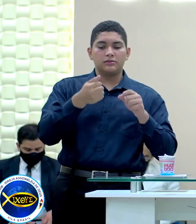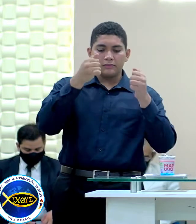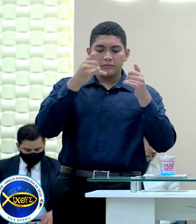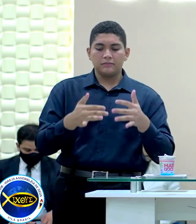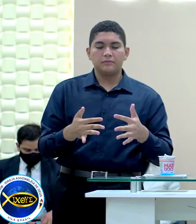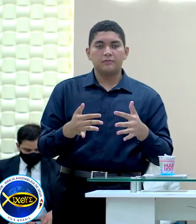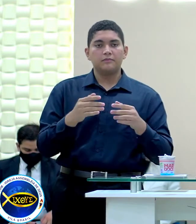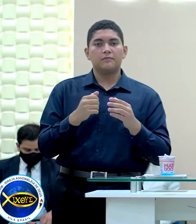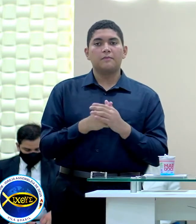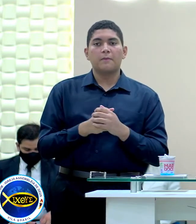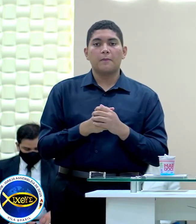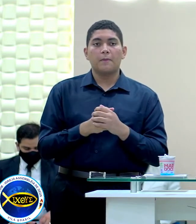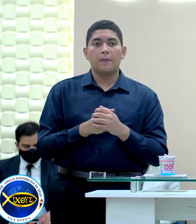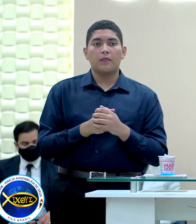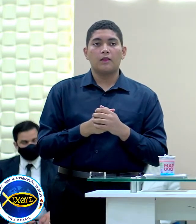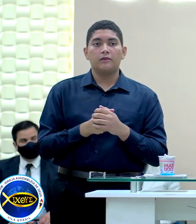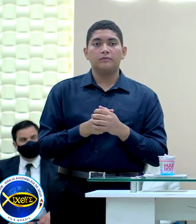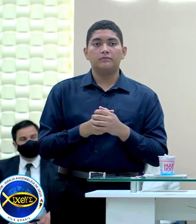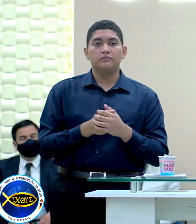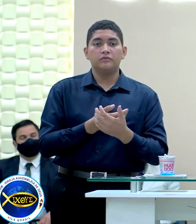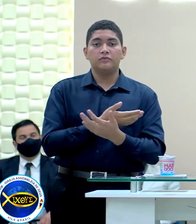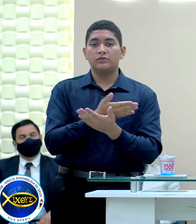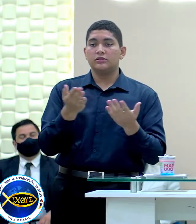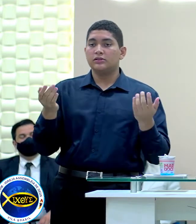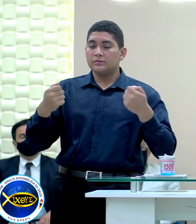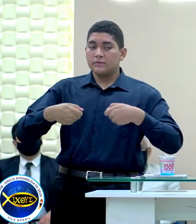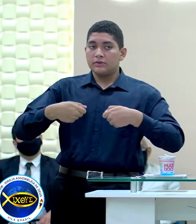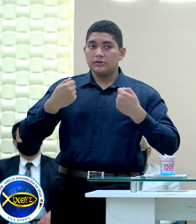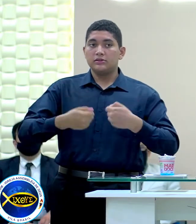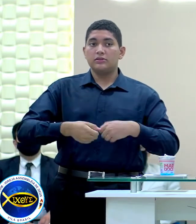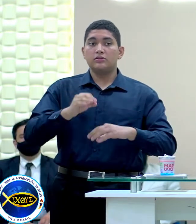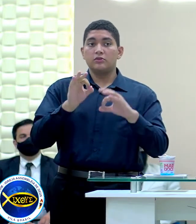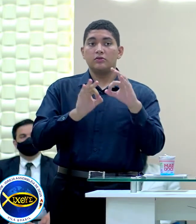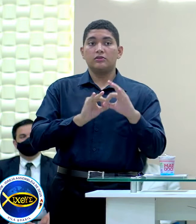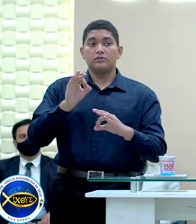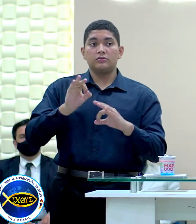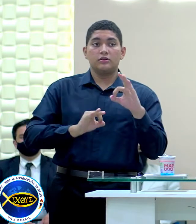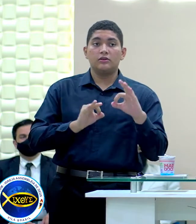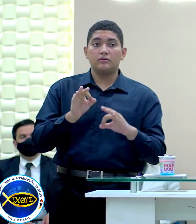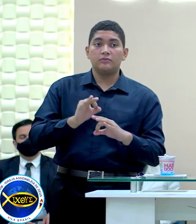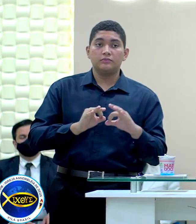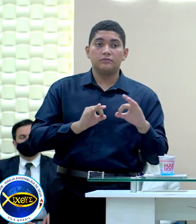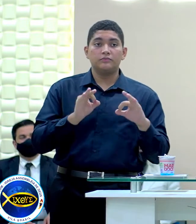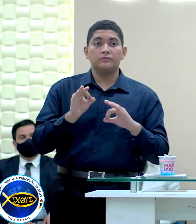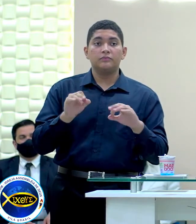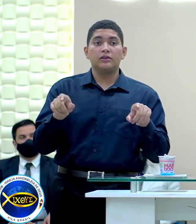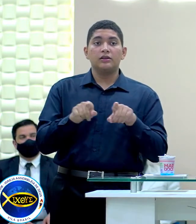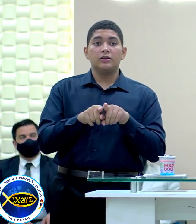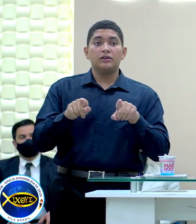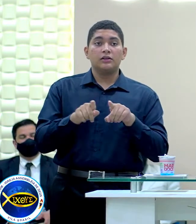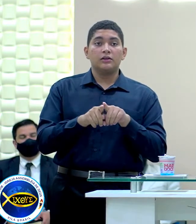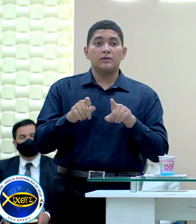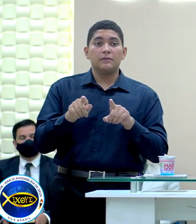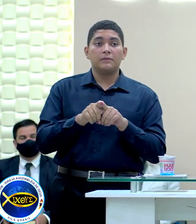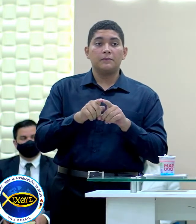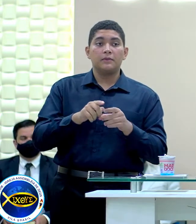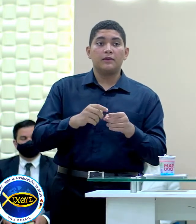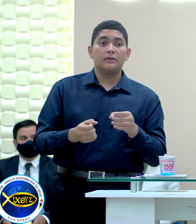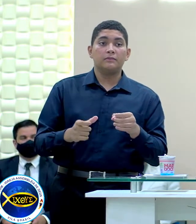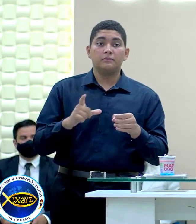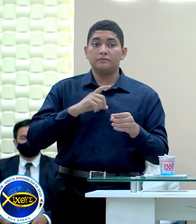Senhor: estejam cingidos os vossos lombos, e acesas as vossas